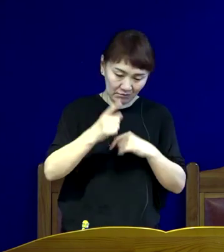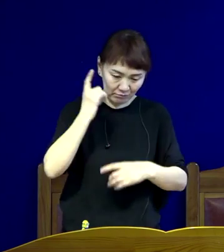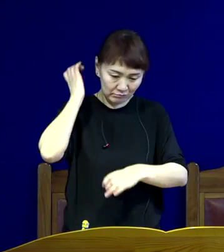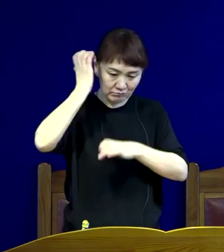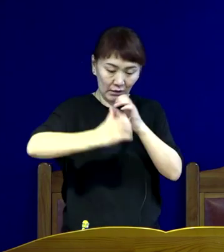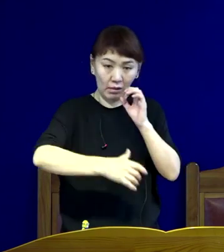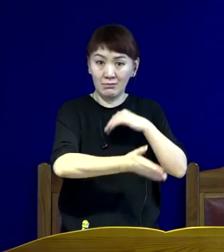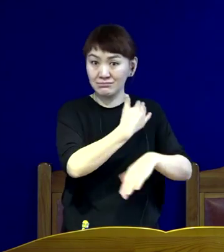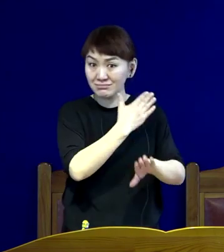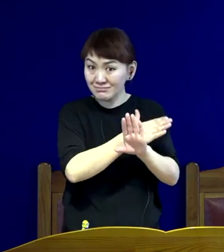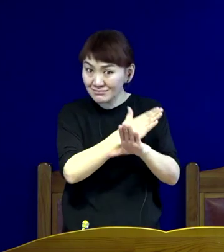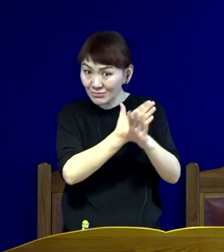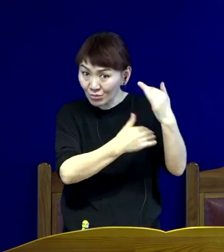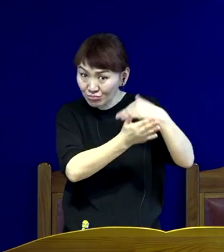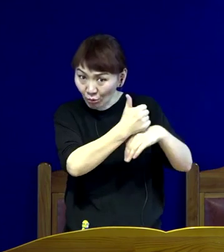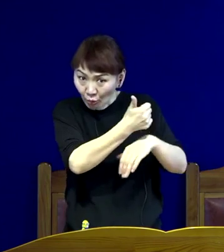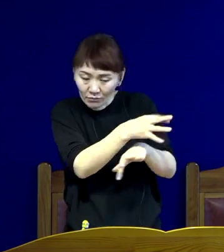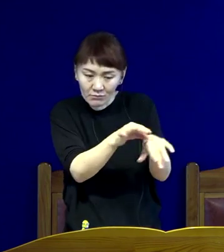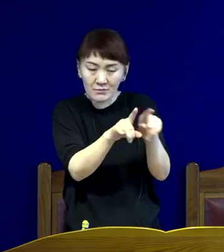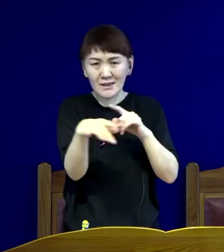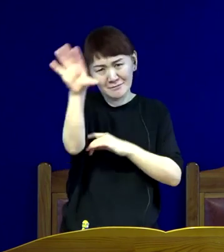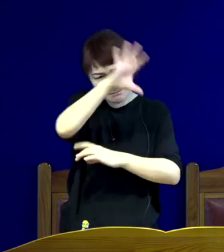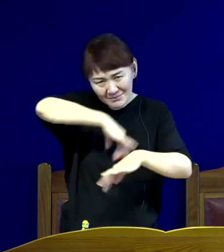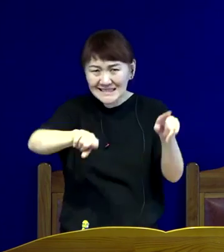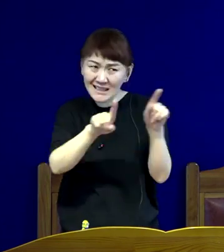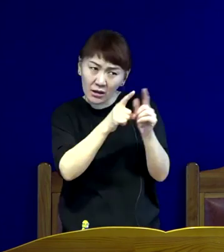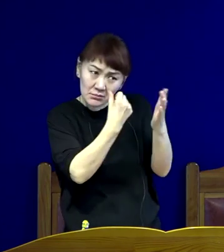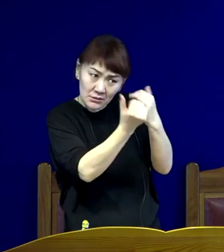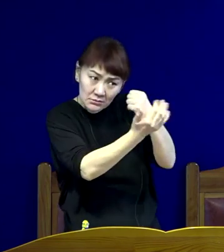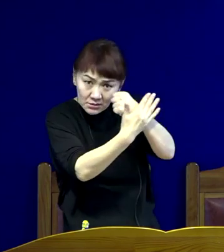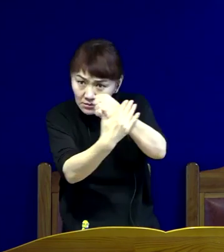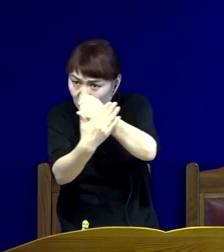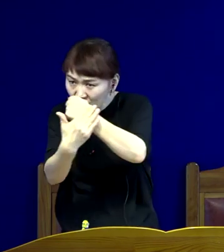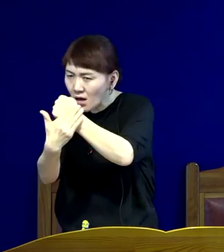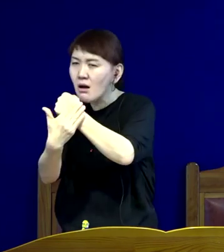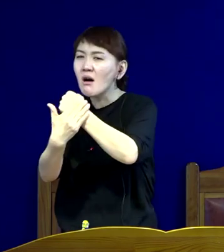үү? Бид нар ч гэсэн ийм асуудлууд гарч ирэх боломжтой гэдгийг санаарай.